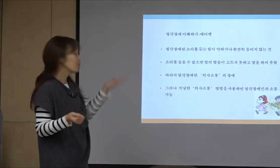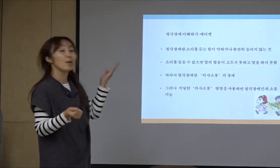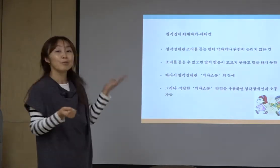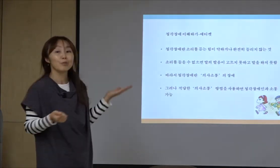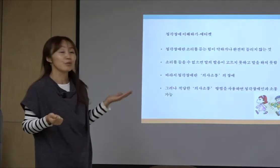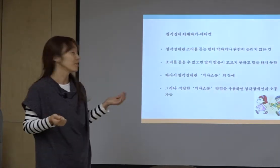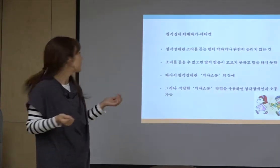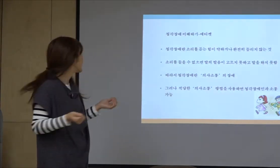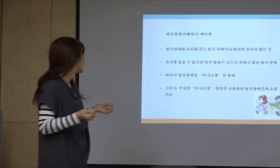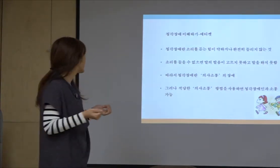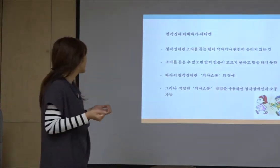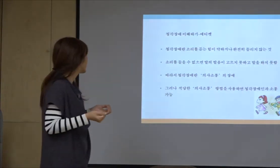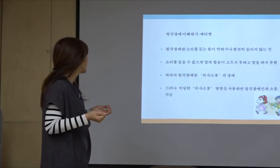한번 올려주세요.